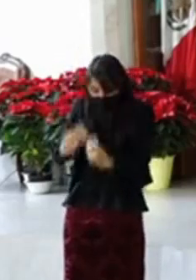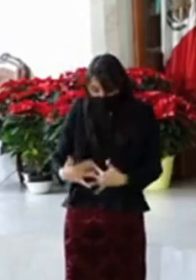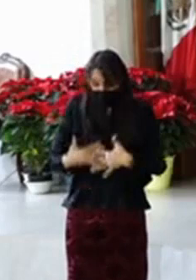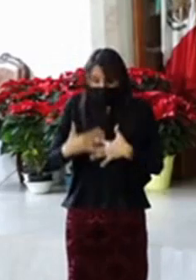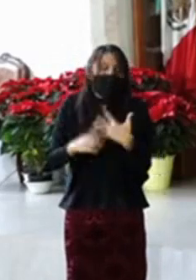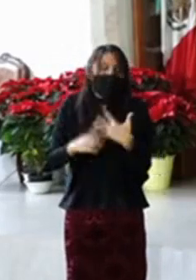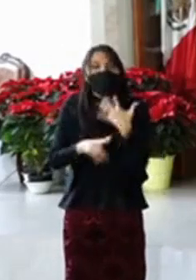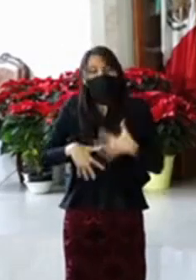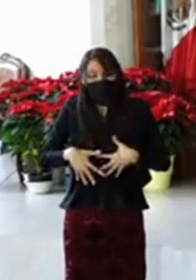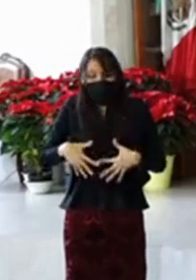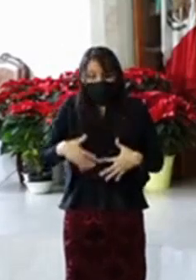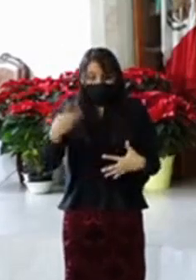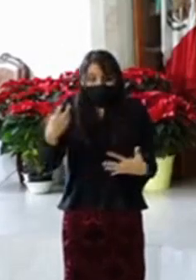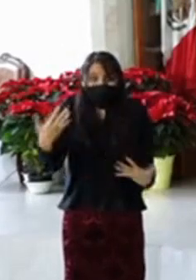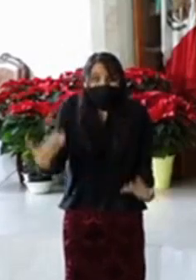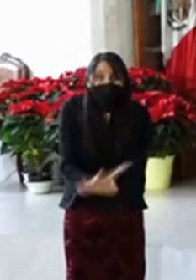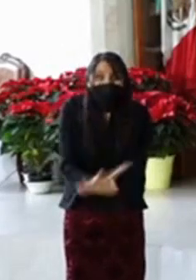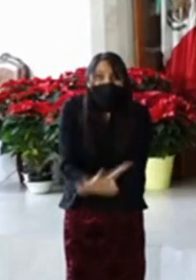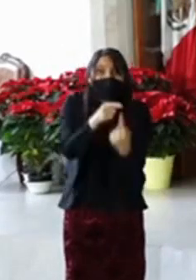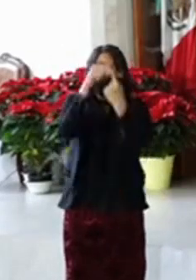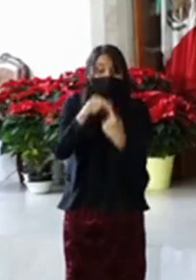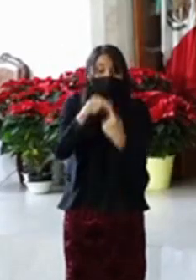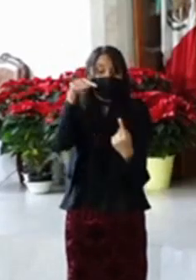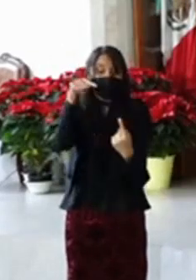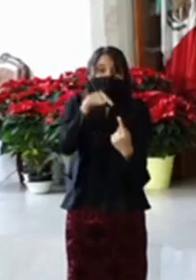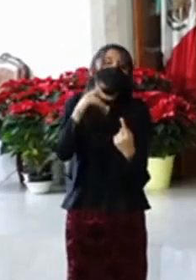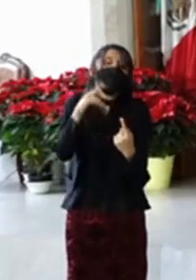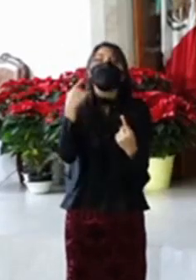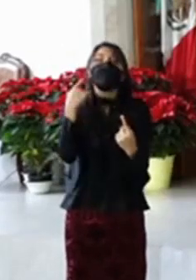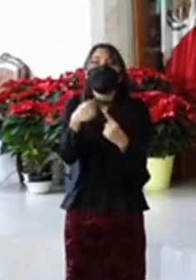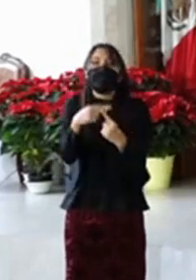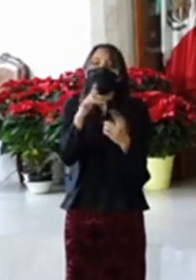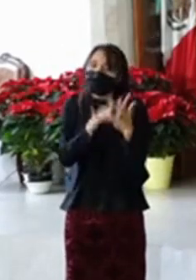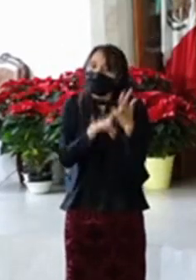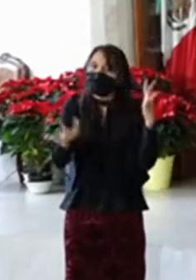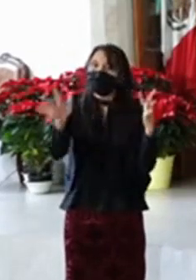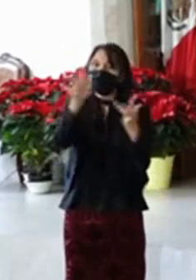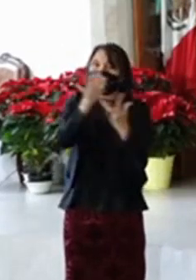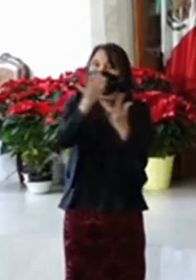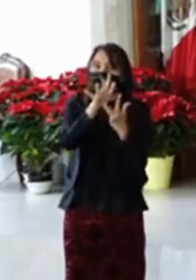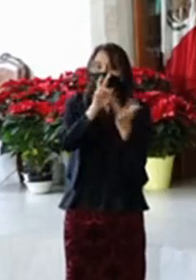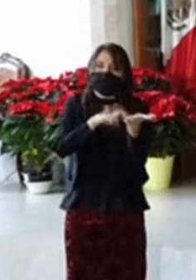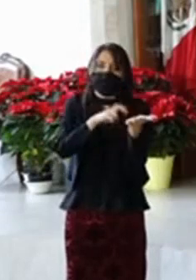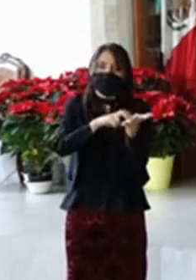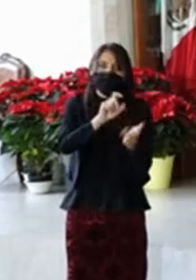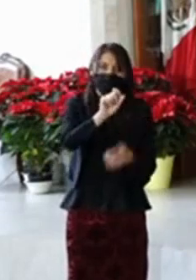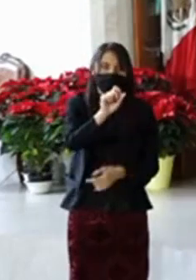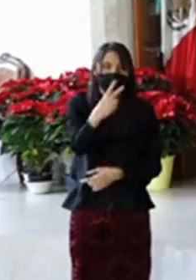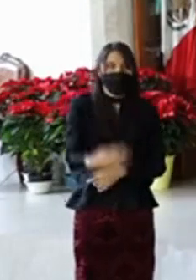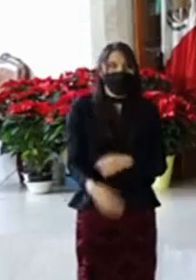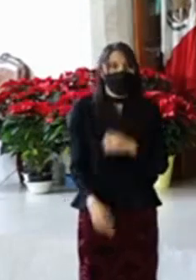y dará a luz un hijo. Versículo 22.